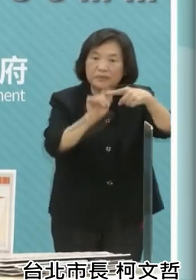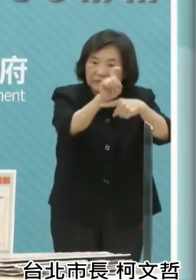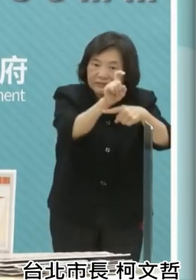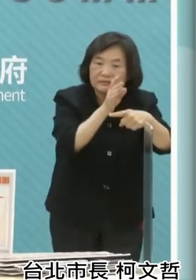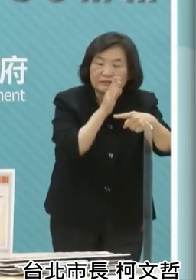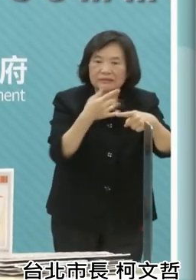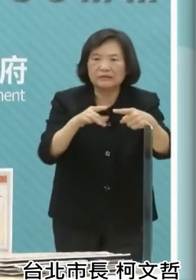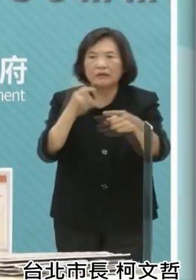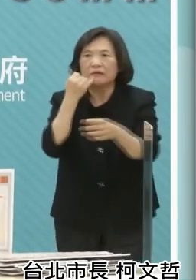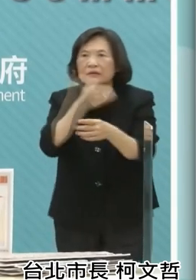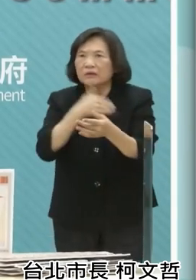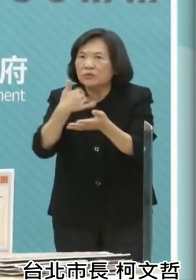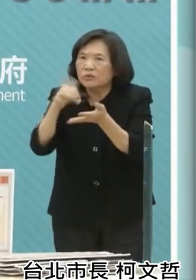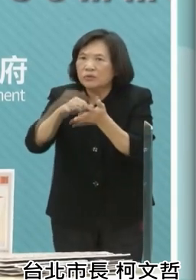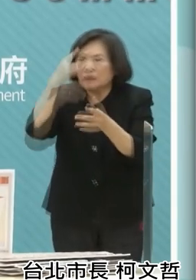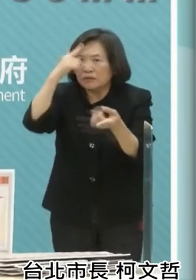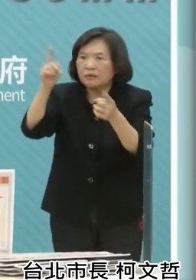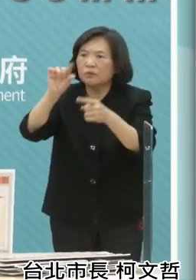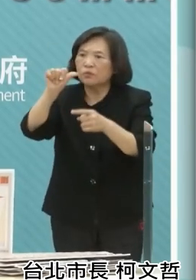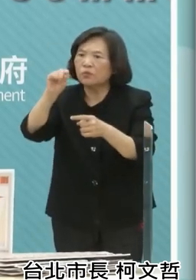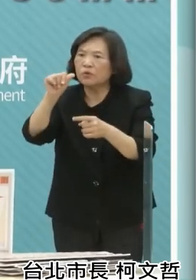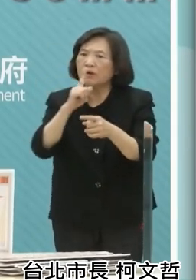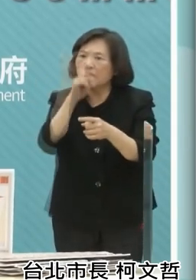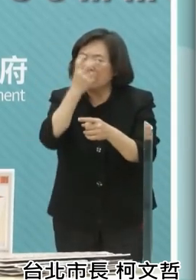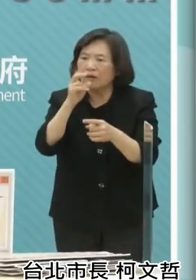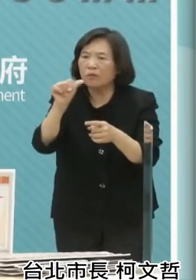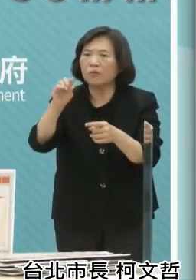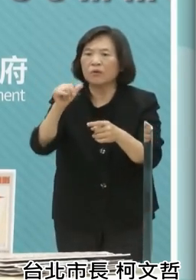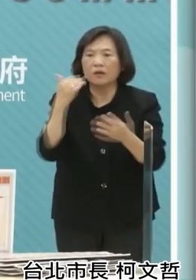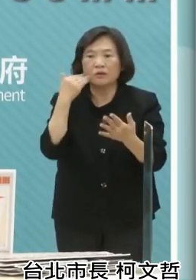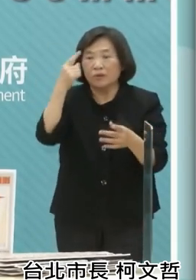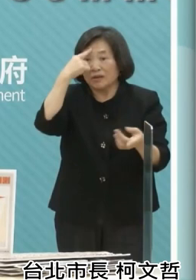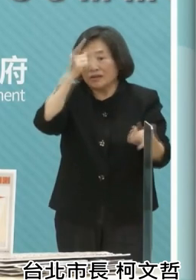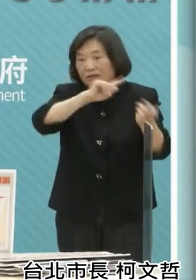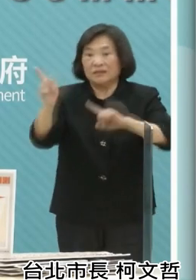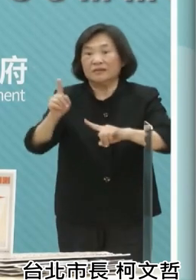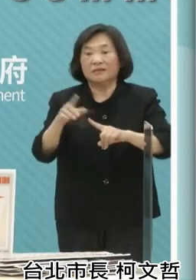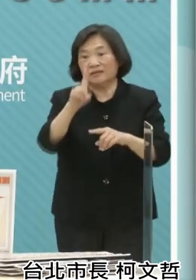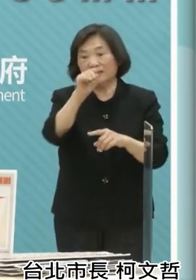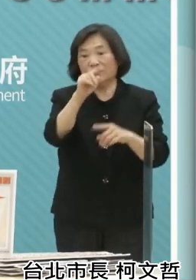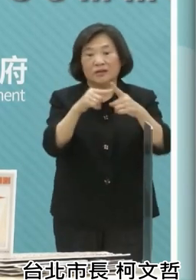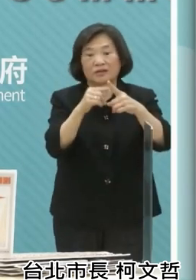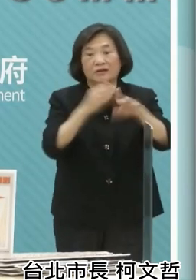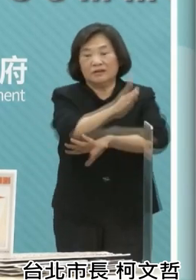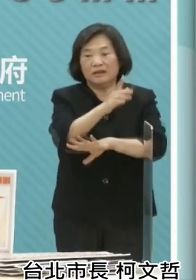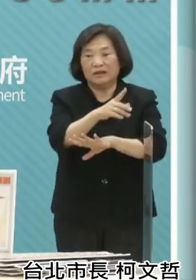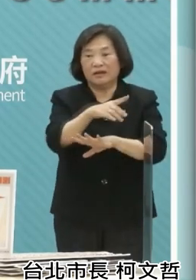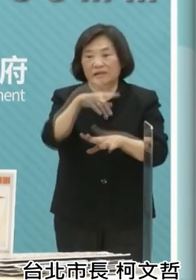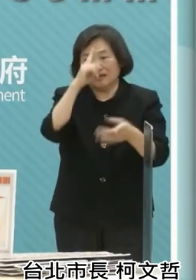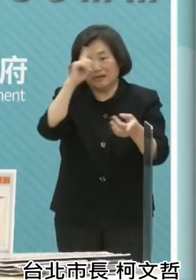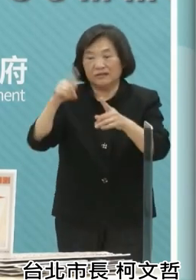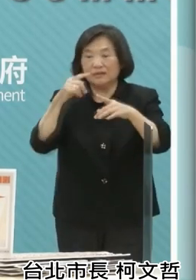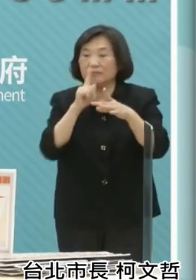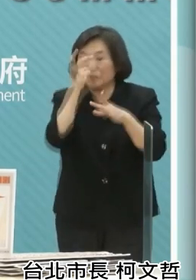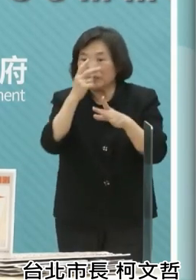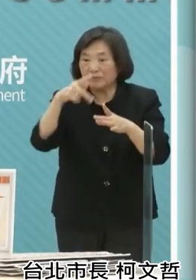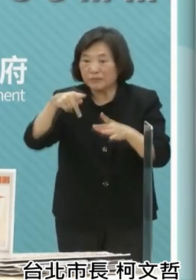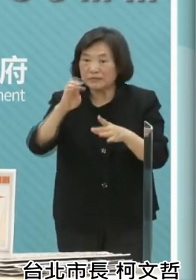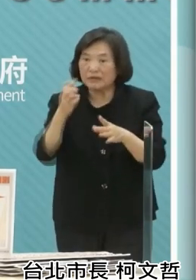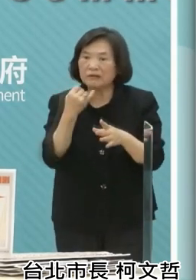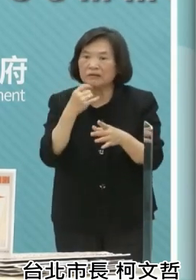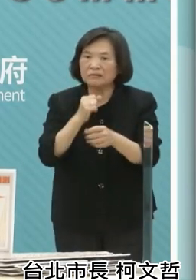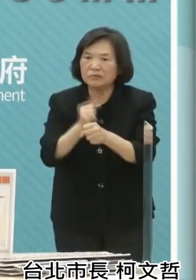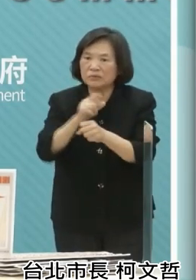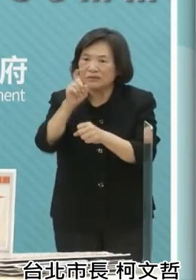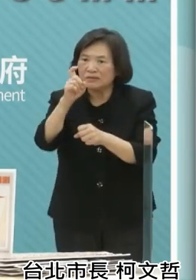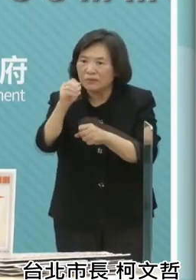天要做50000个。那如果一天是10000例，那做100000个，所以有很可能会出现一个很麻烦的现